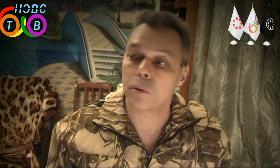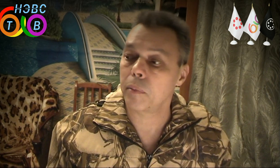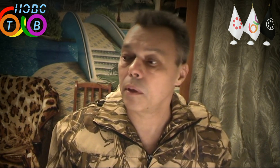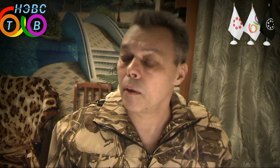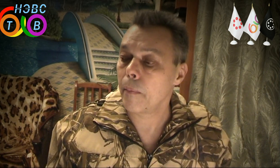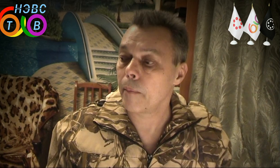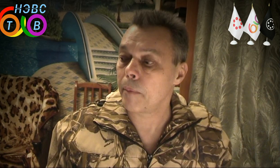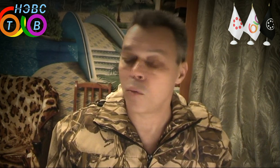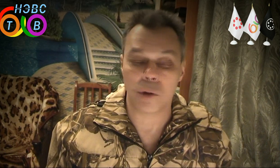чтобы